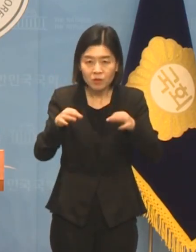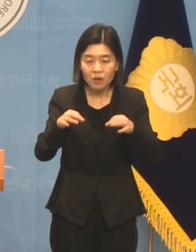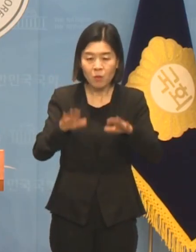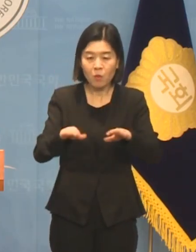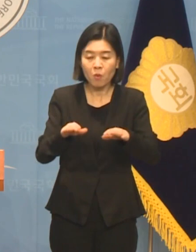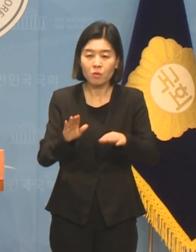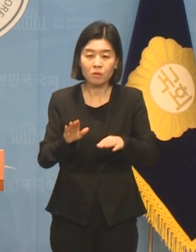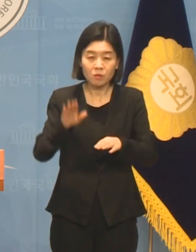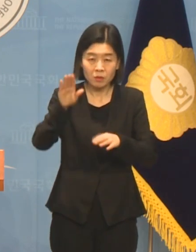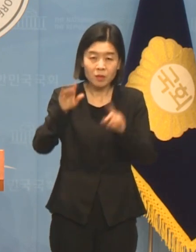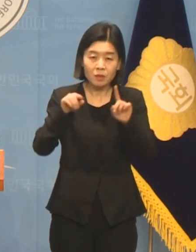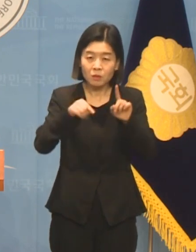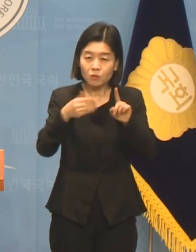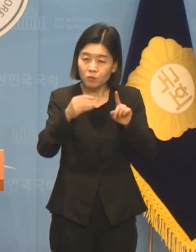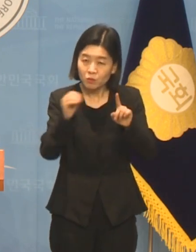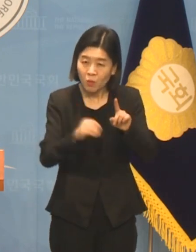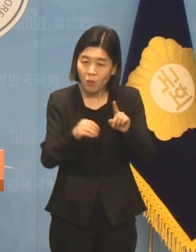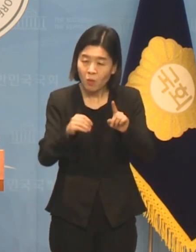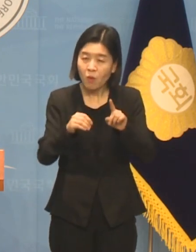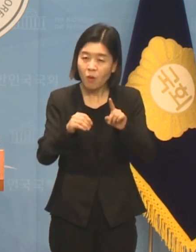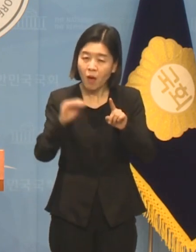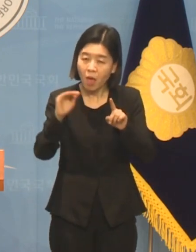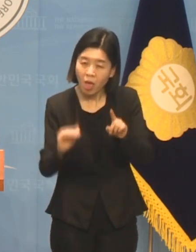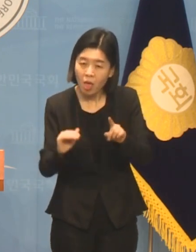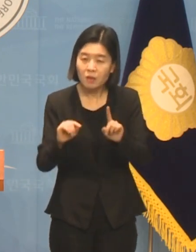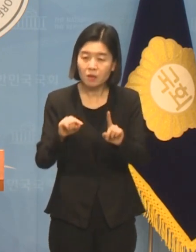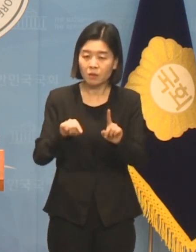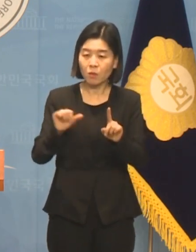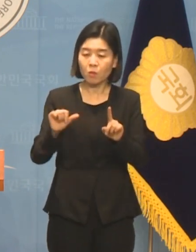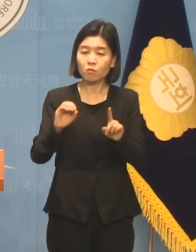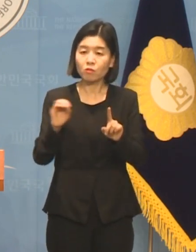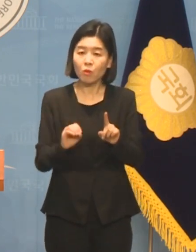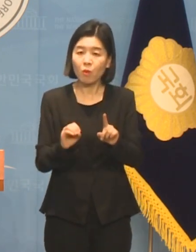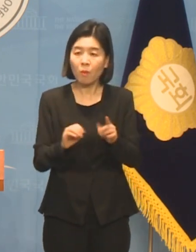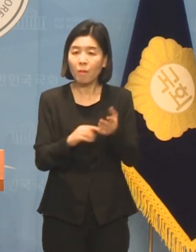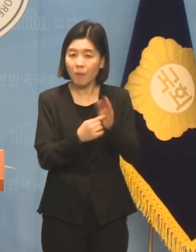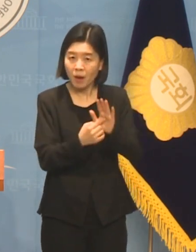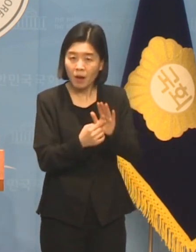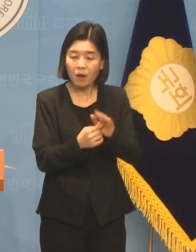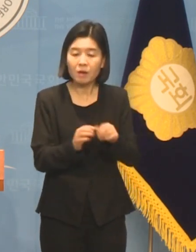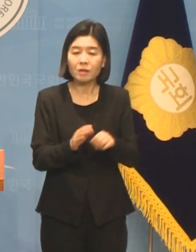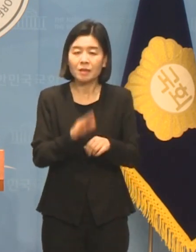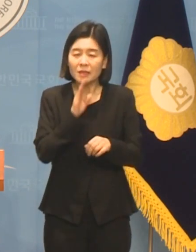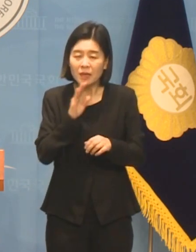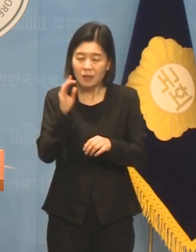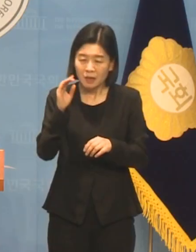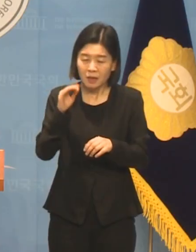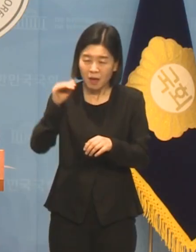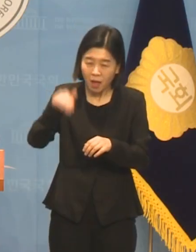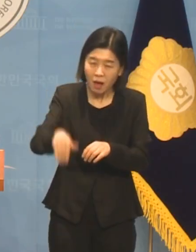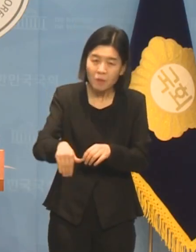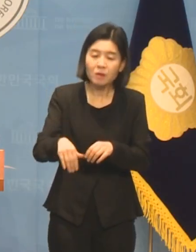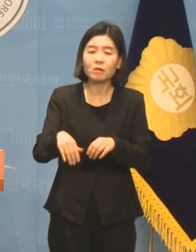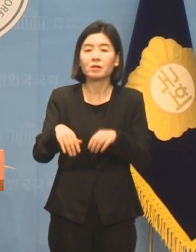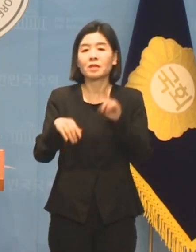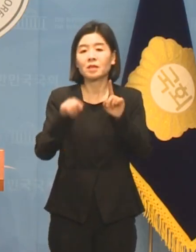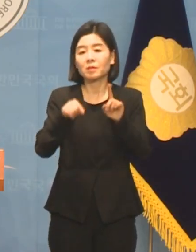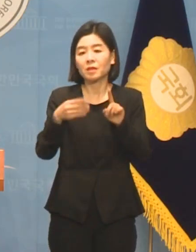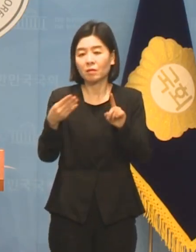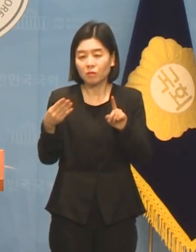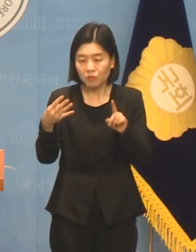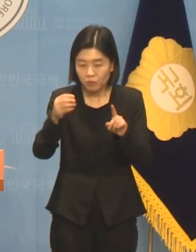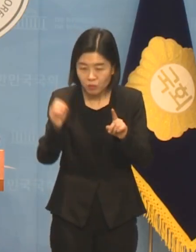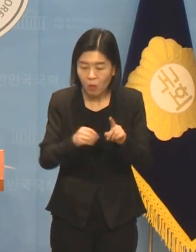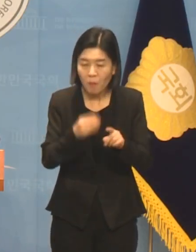성장률을 1.9%에서 1.5%로 하향 조정하고 최악의 경우 1.4%까지 하락할 수 있다고